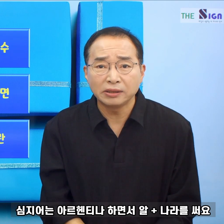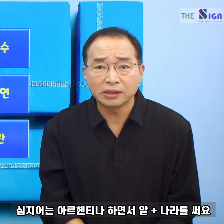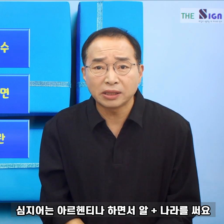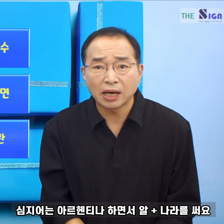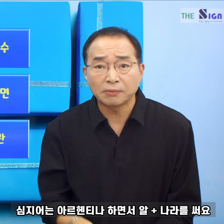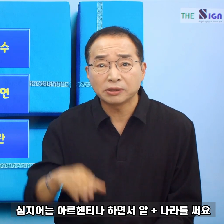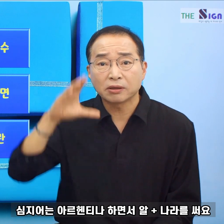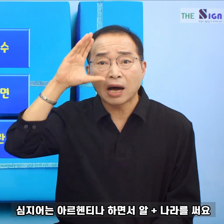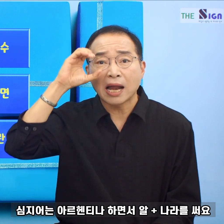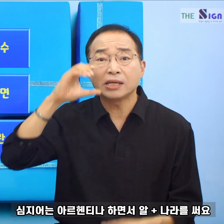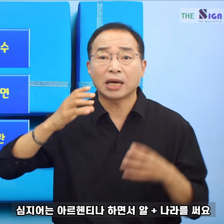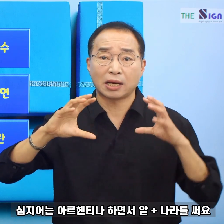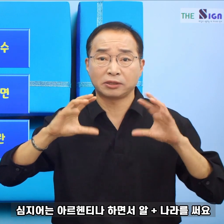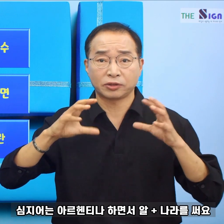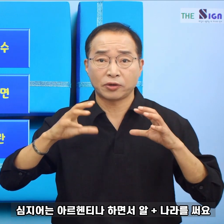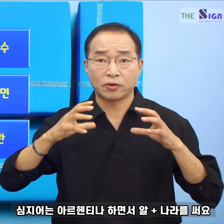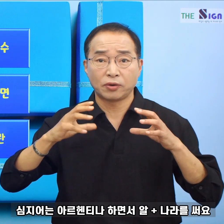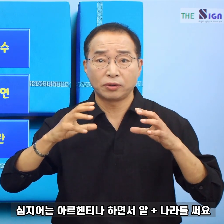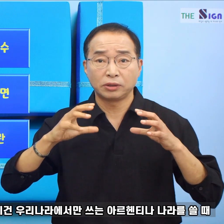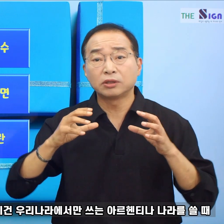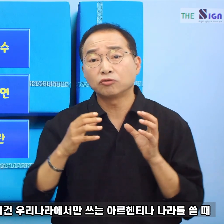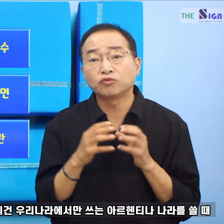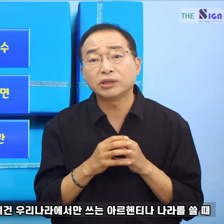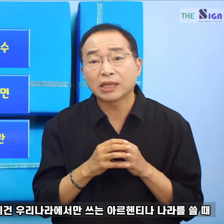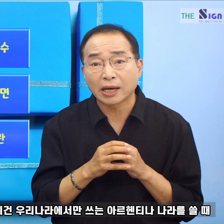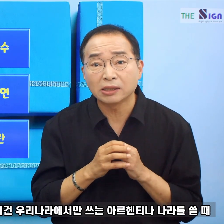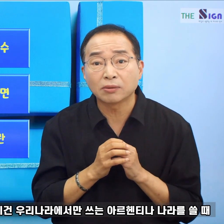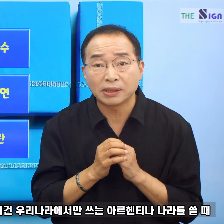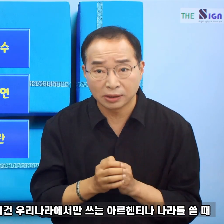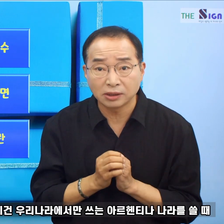아르헨티나 하면서 R 나라를 써요. 이건 우리나라에서만 쓰는